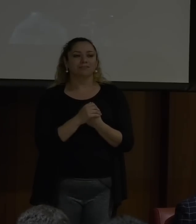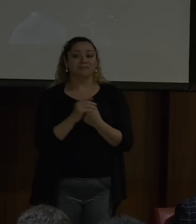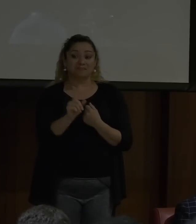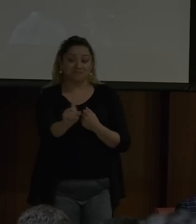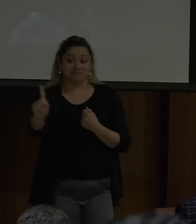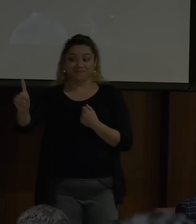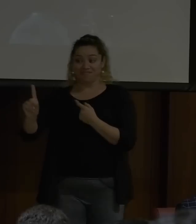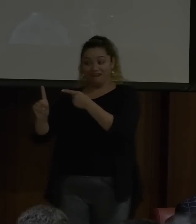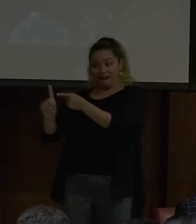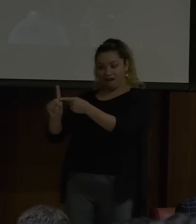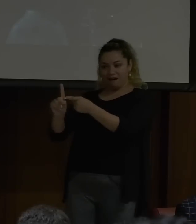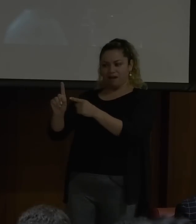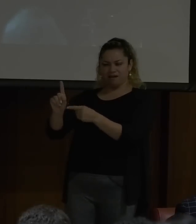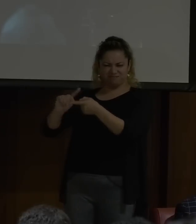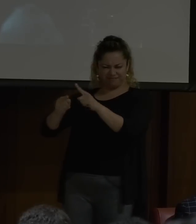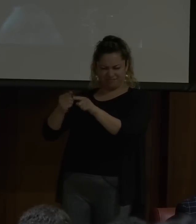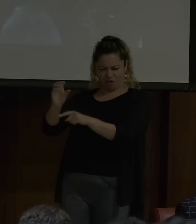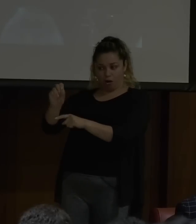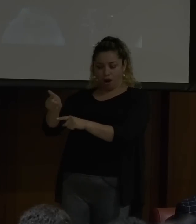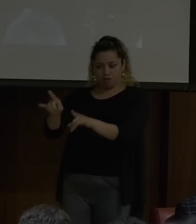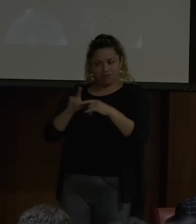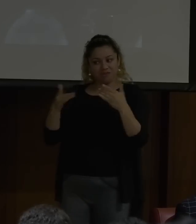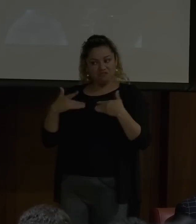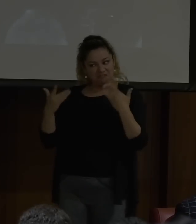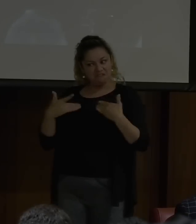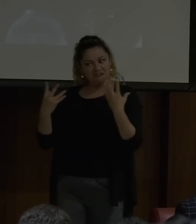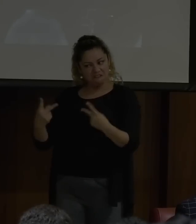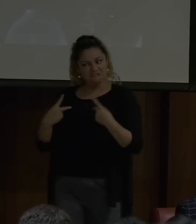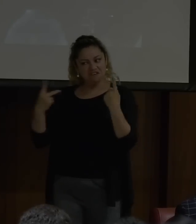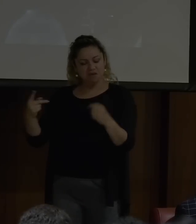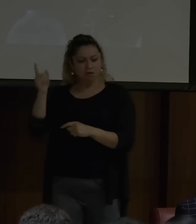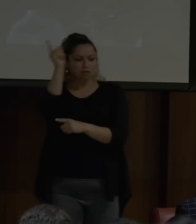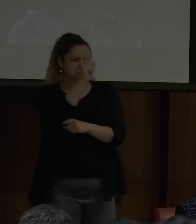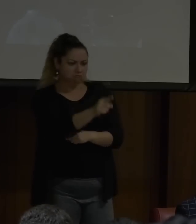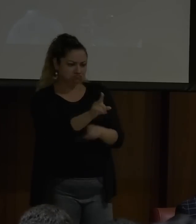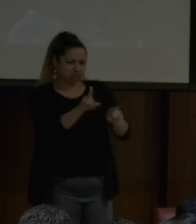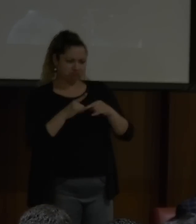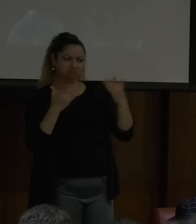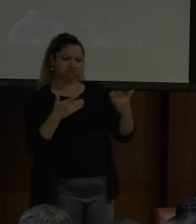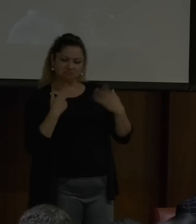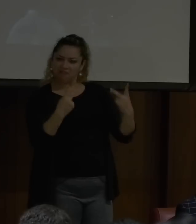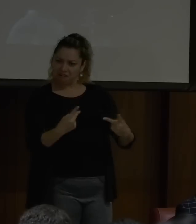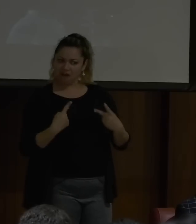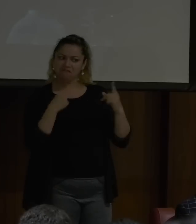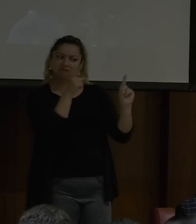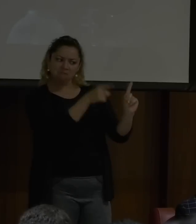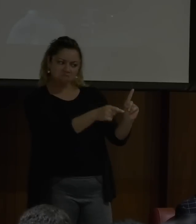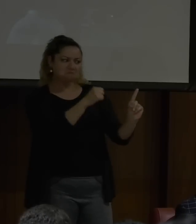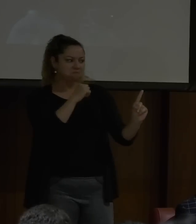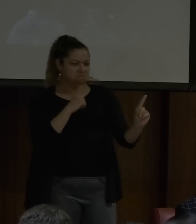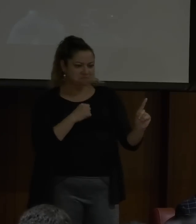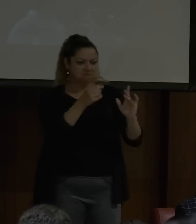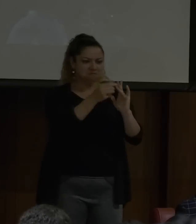Emilianito sí puede gozar la vida y Julio Suárez podrá gozarla mejor. Simón Salas gozará